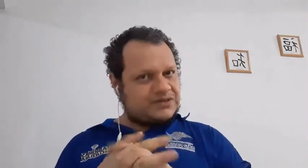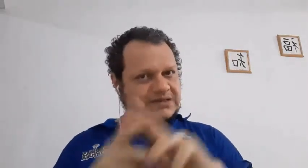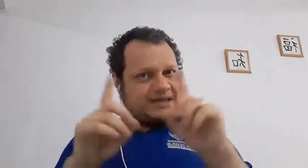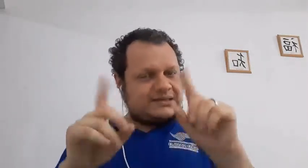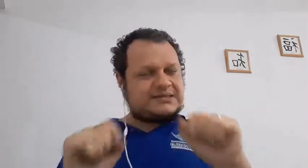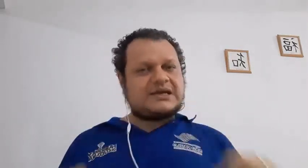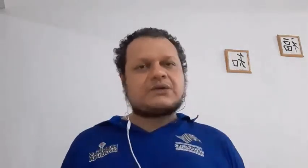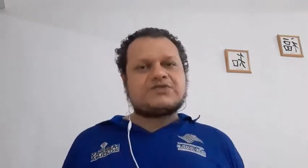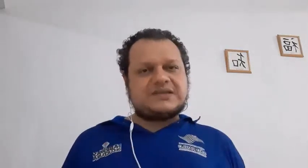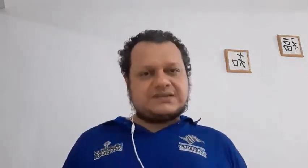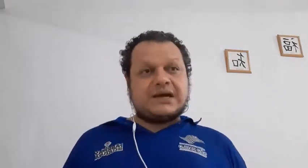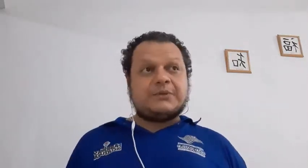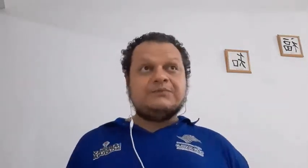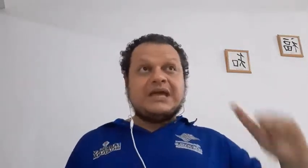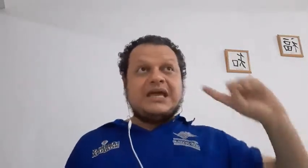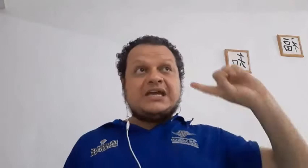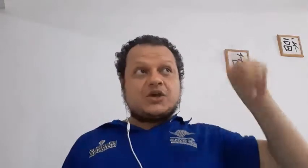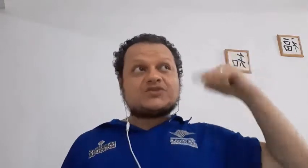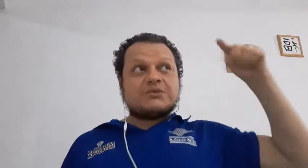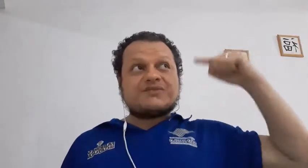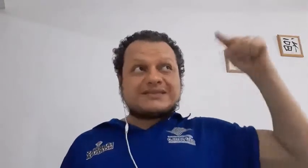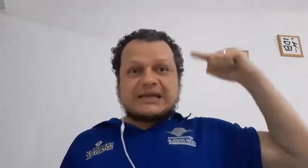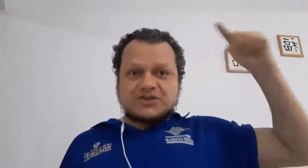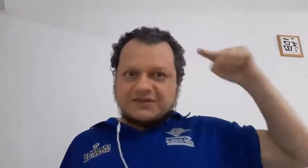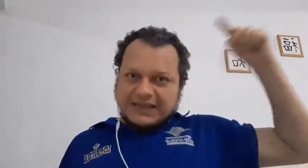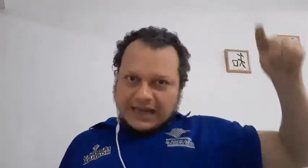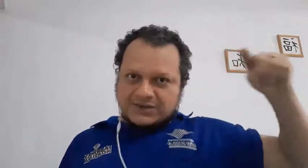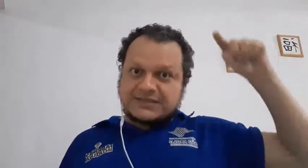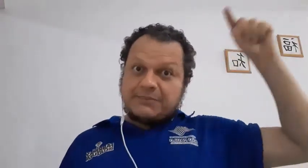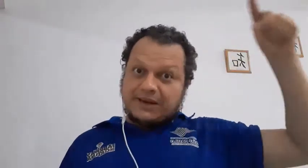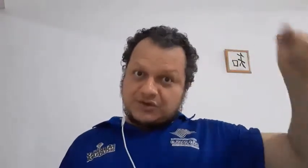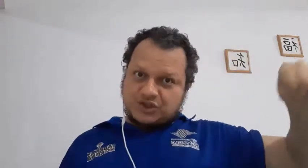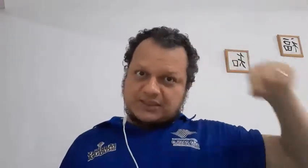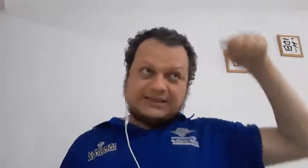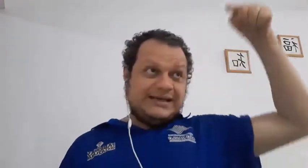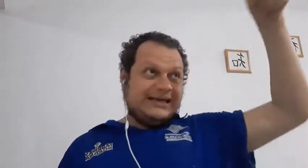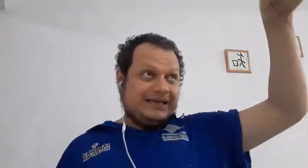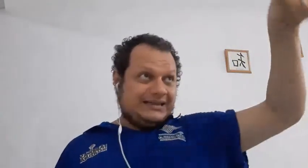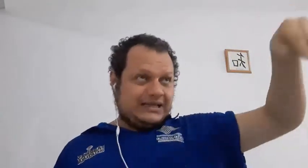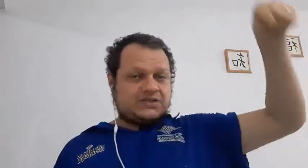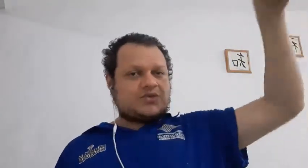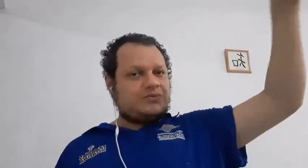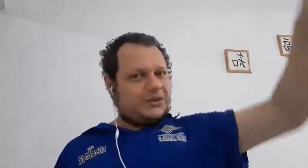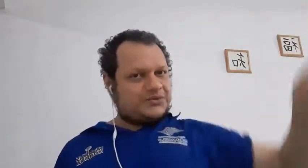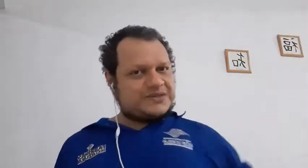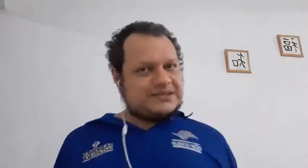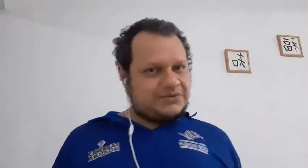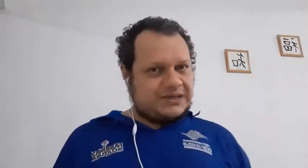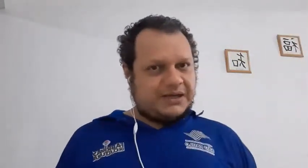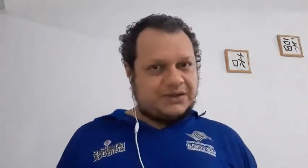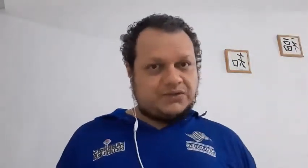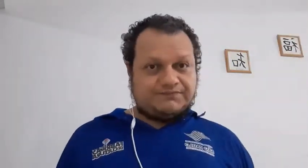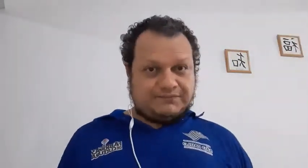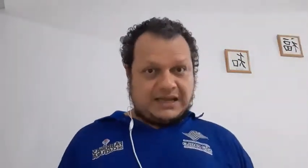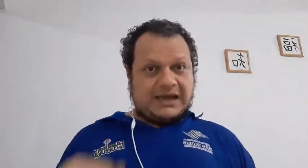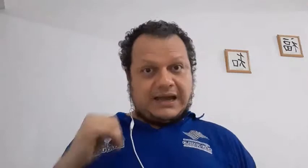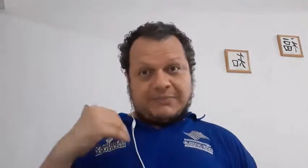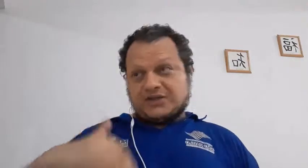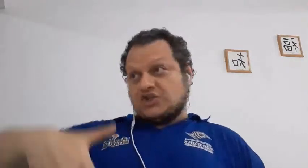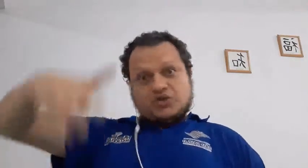que é necessário que vocês saibam, e nós vamos fazer atividades a partir desses conteúdos que estamos trabalhando, né? A partir de tudo,